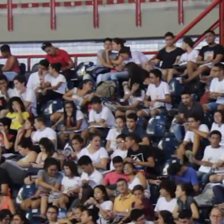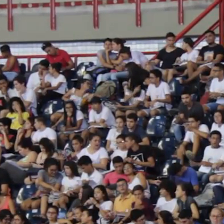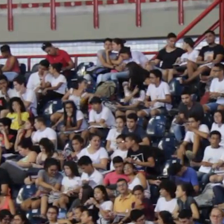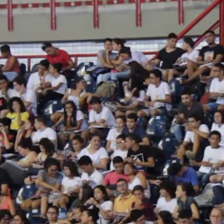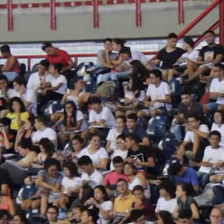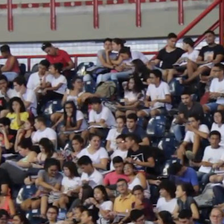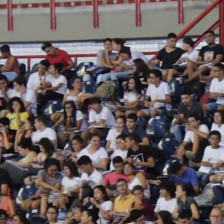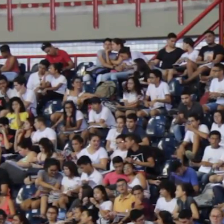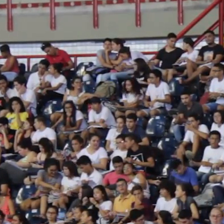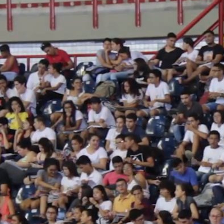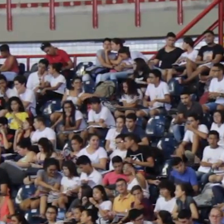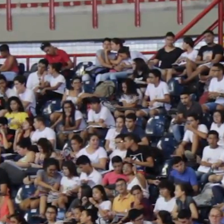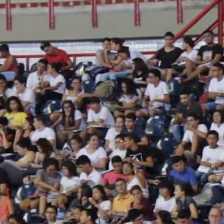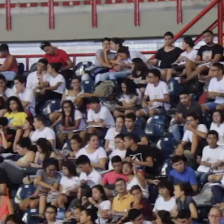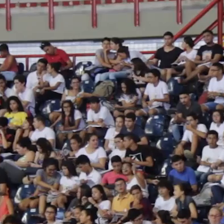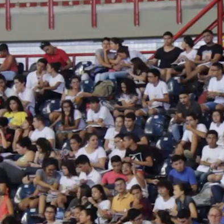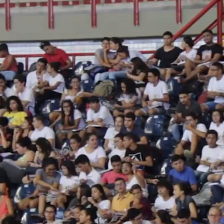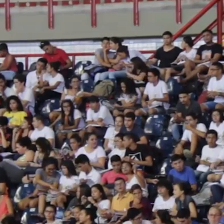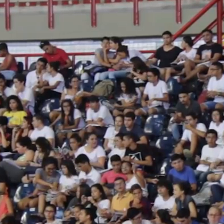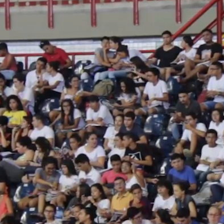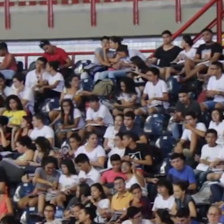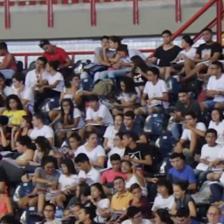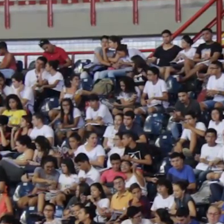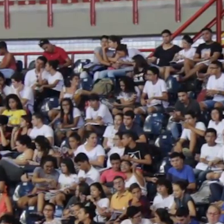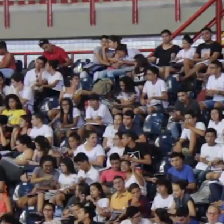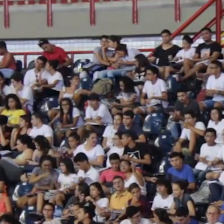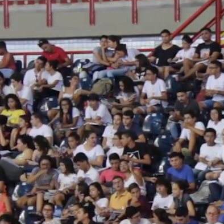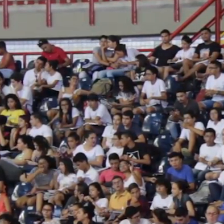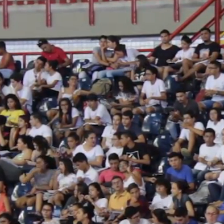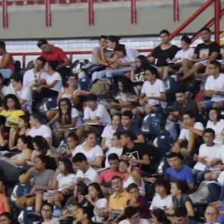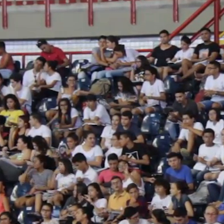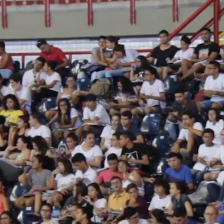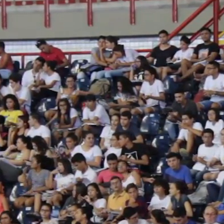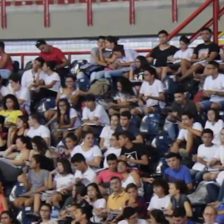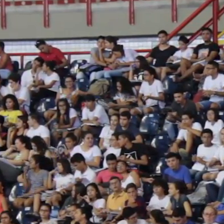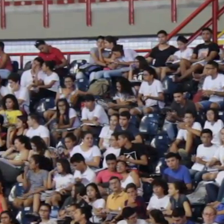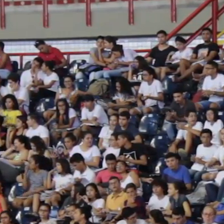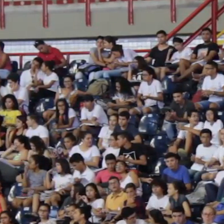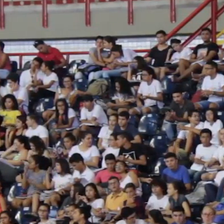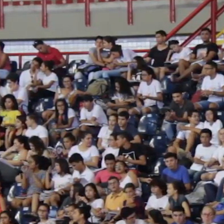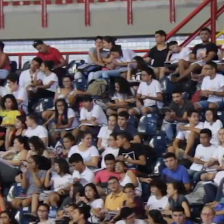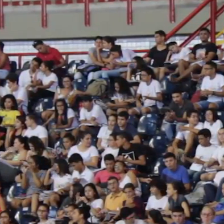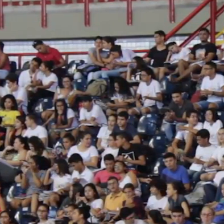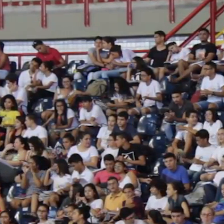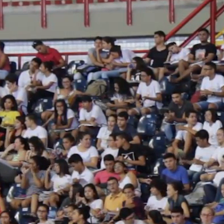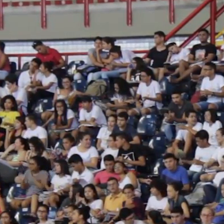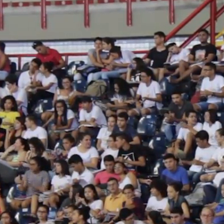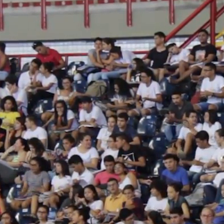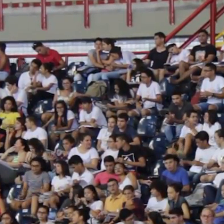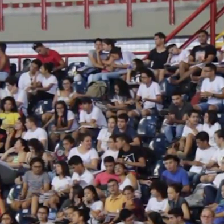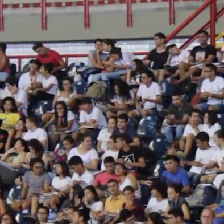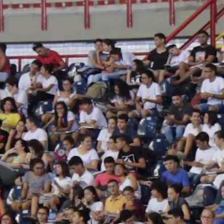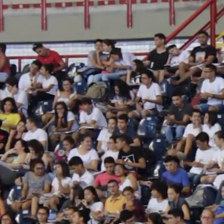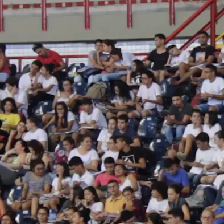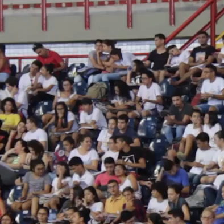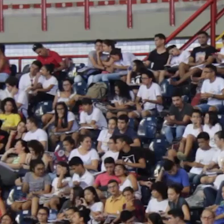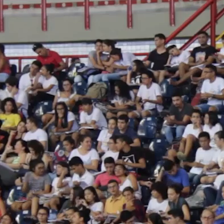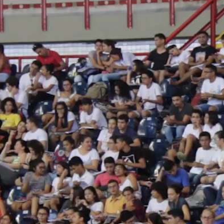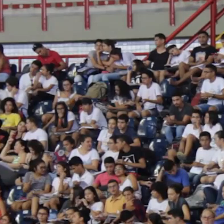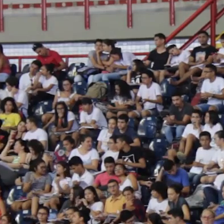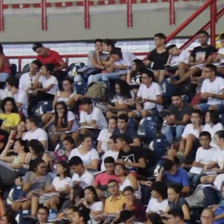Sem nenhum problema. Mais perguntas? Posso incluir uma citação na minha intervenção?